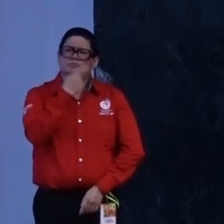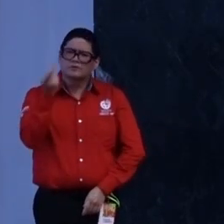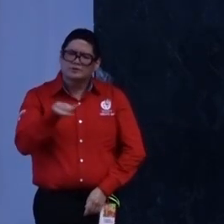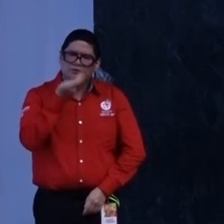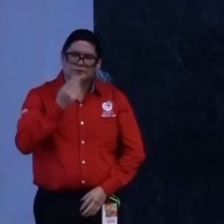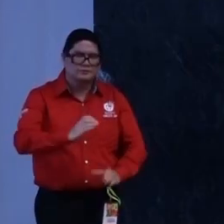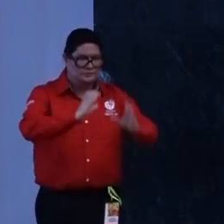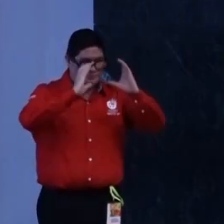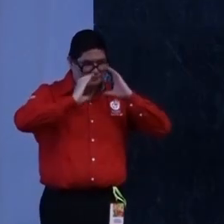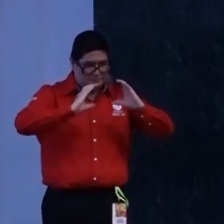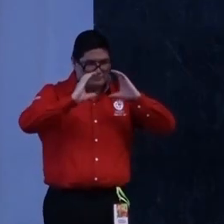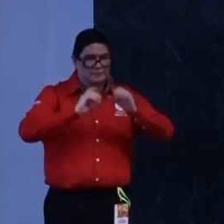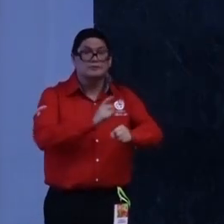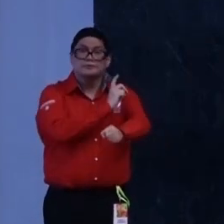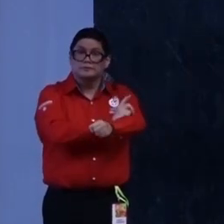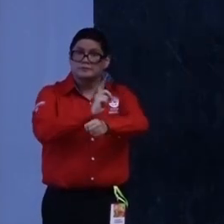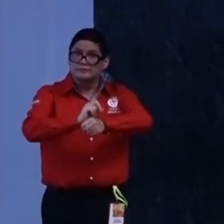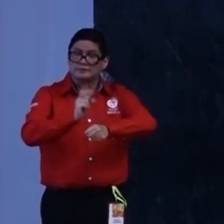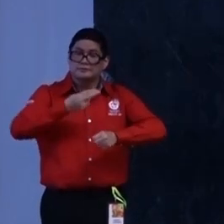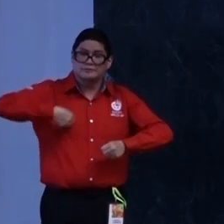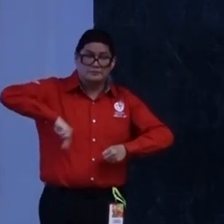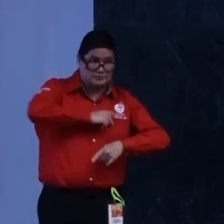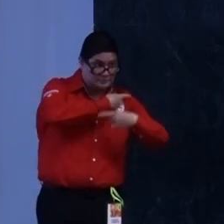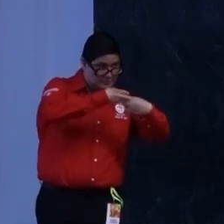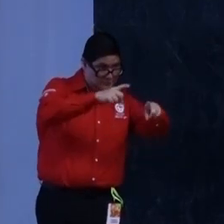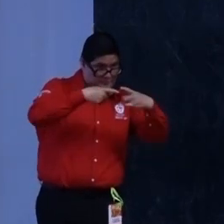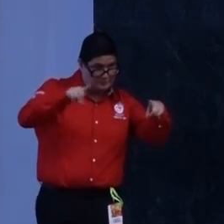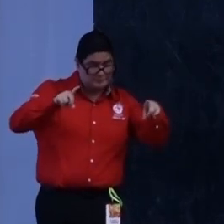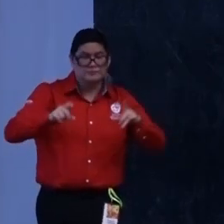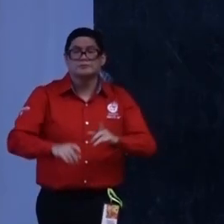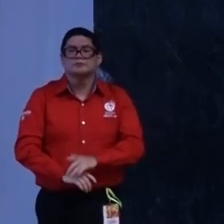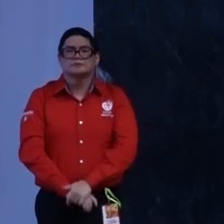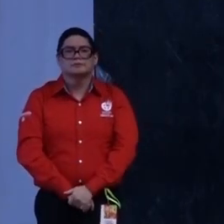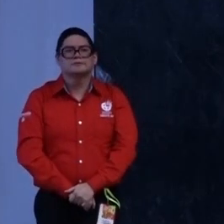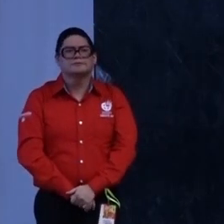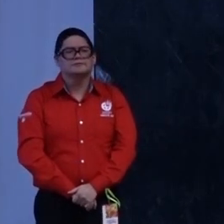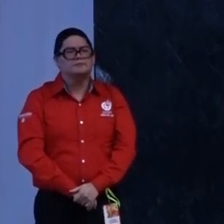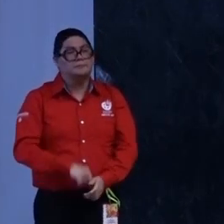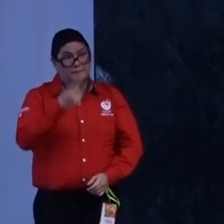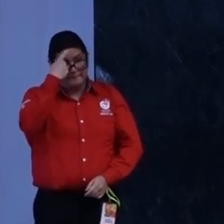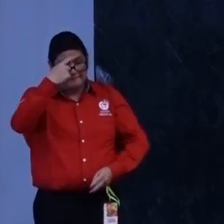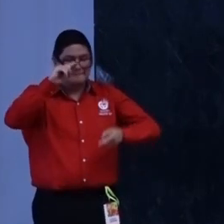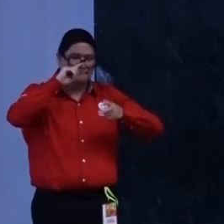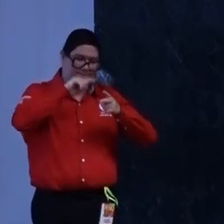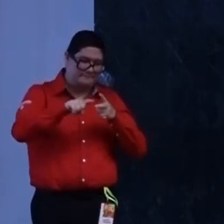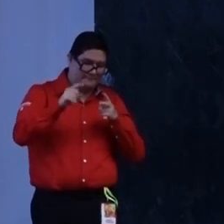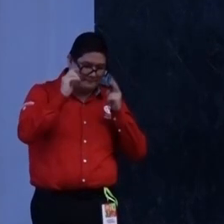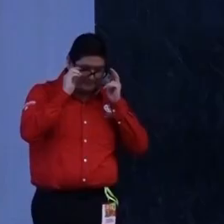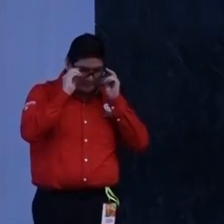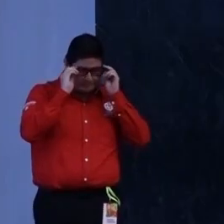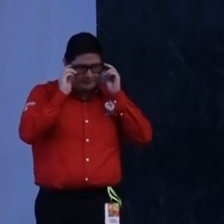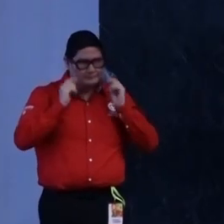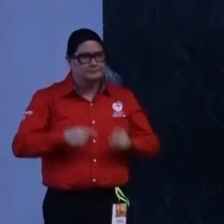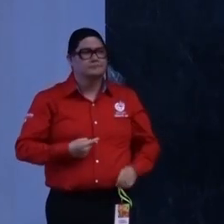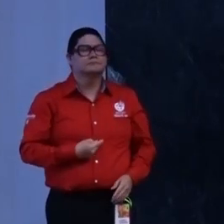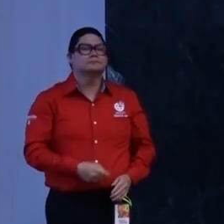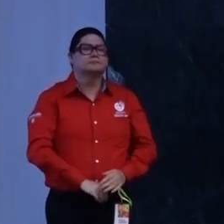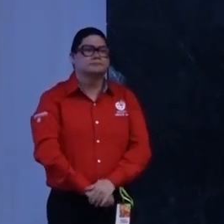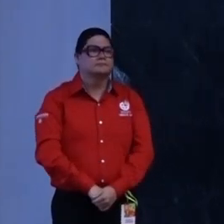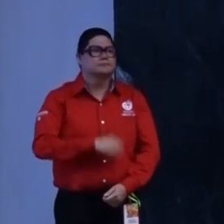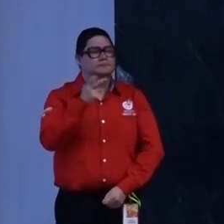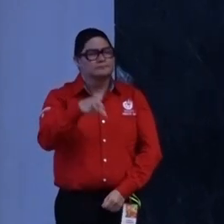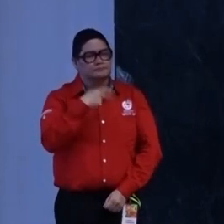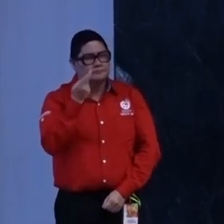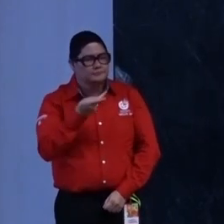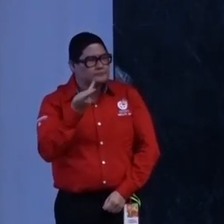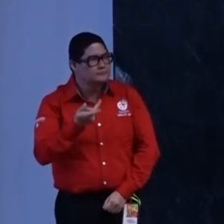Hablemos de Cuidados desde nuestras diferencias. Y bueno, para empezar, voy a presentar